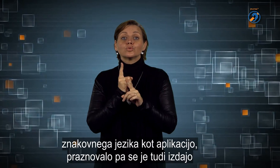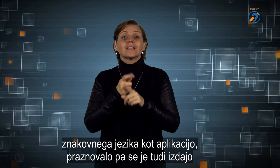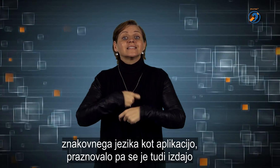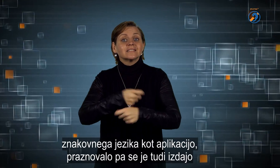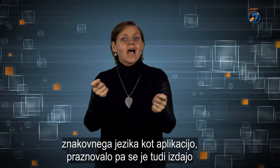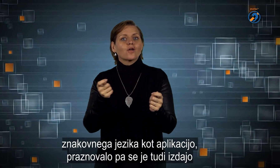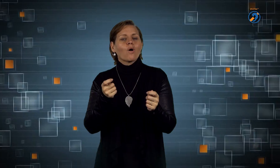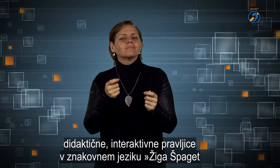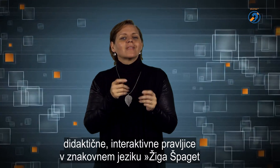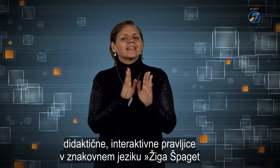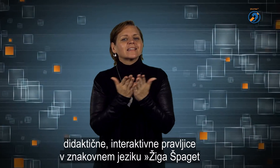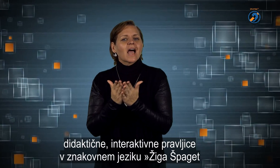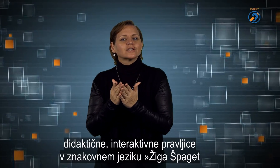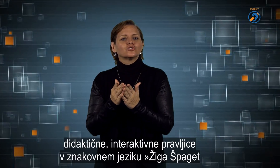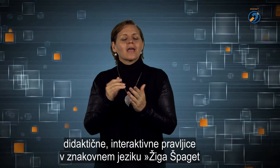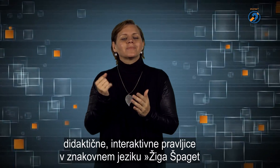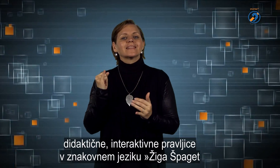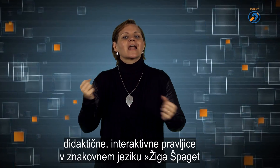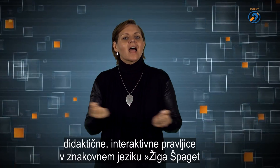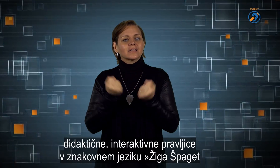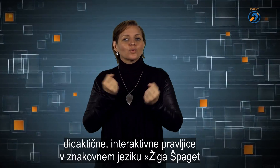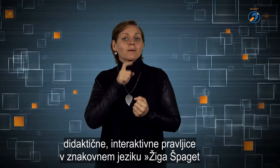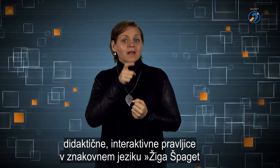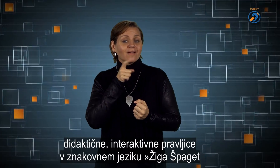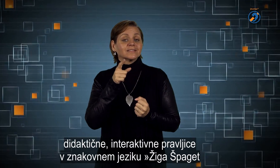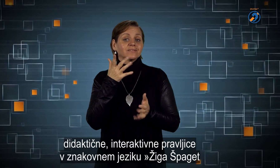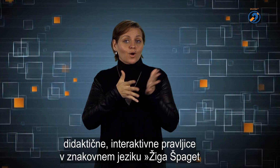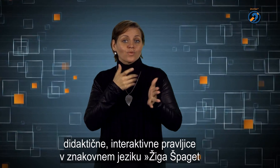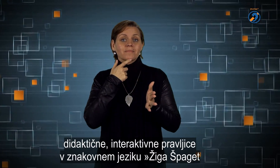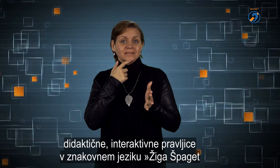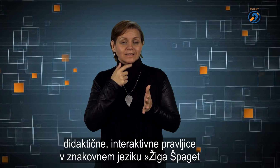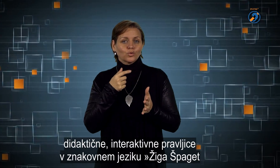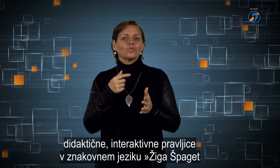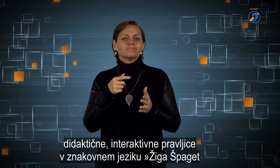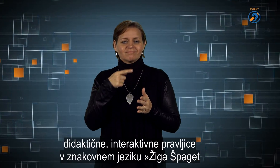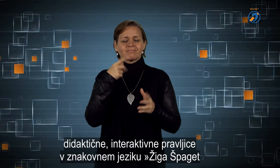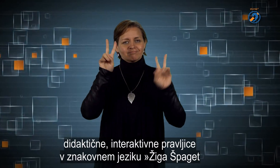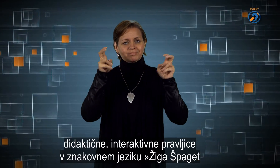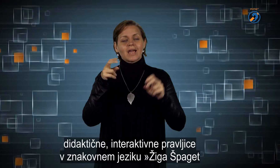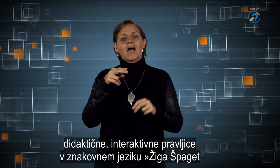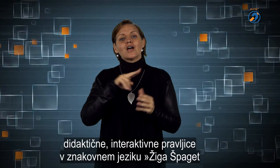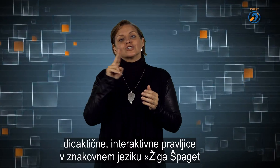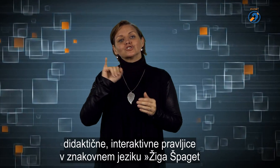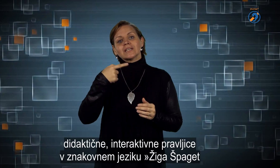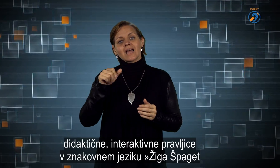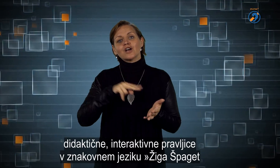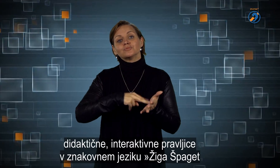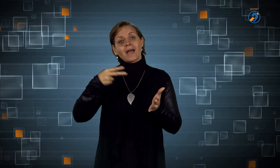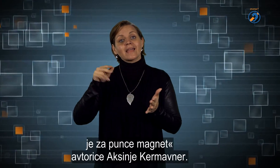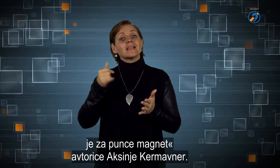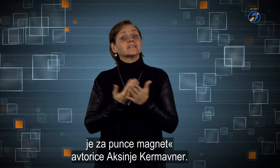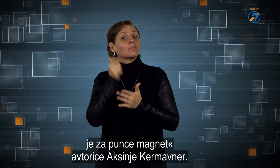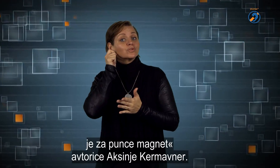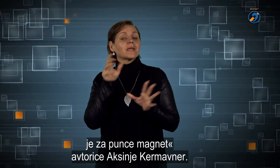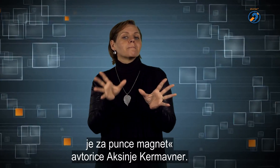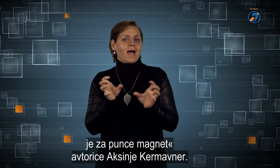aplikacijo, praznovalo pa se je tudi izdajo didaktične, interaktivne pravljice v znakovnem jeziku. Žiga Špaget je za